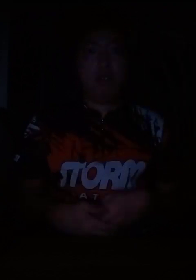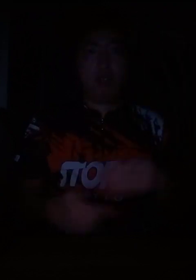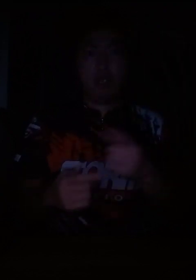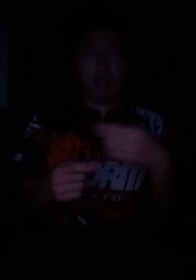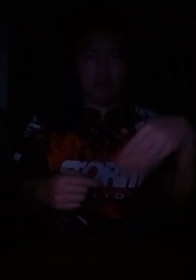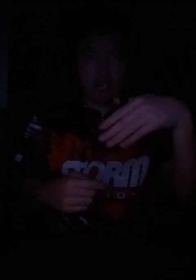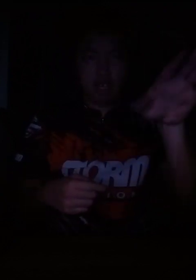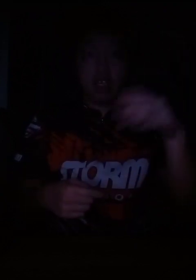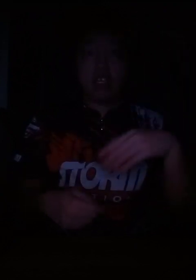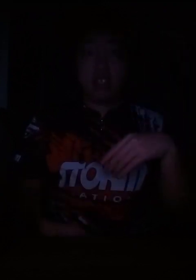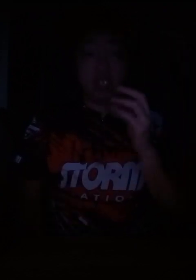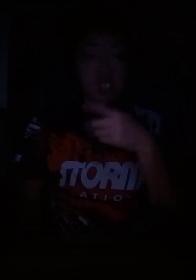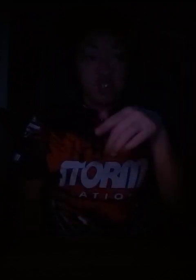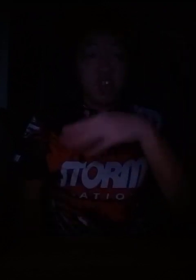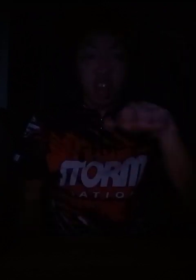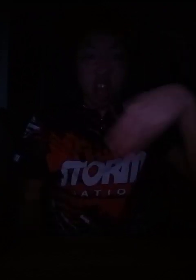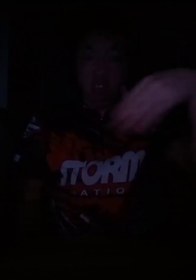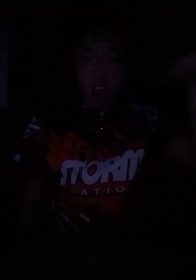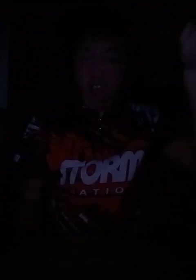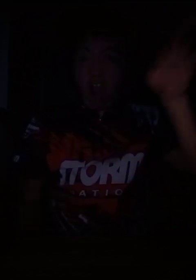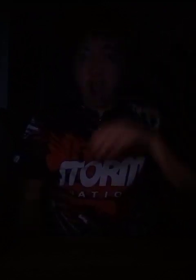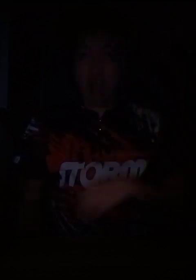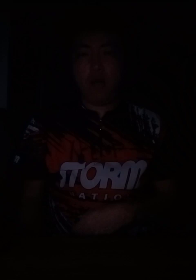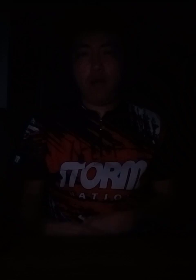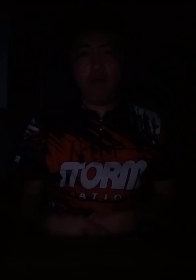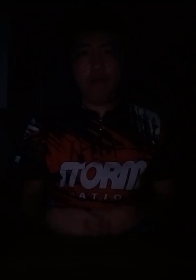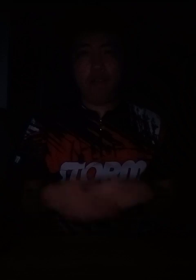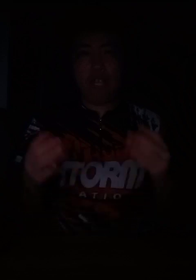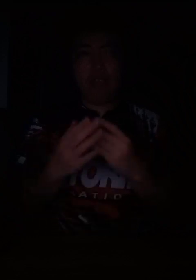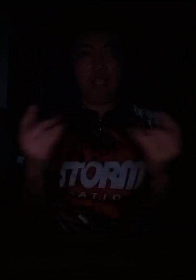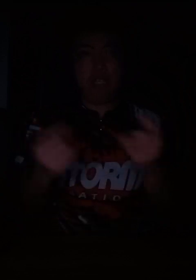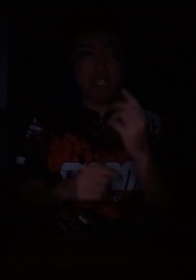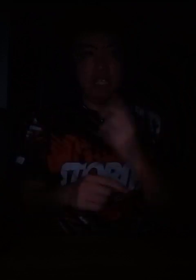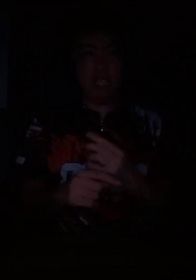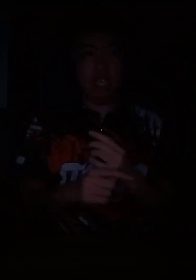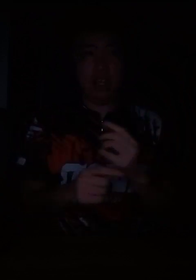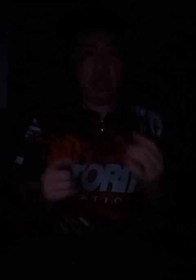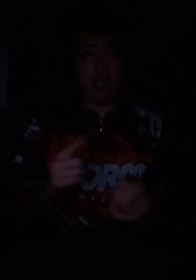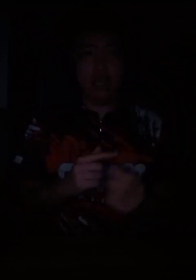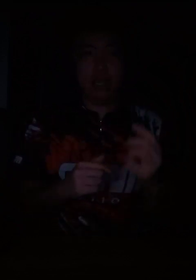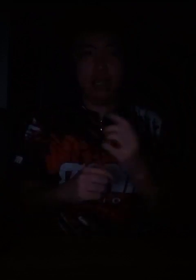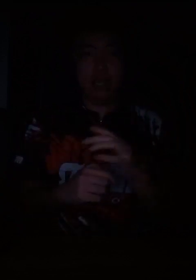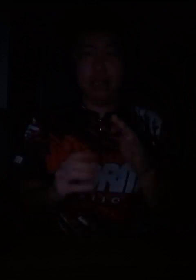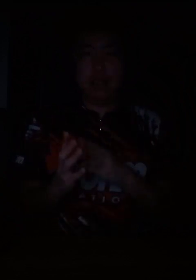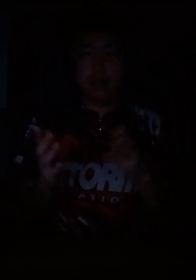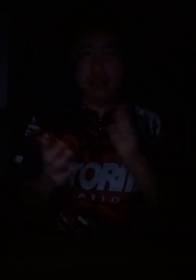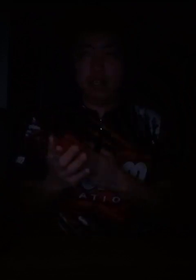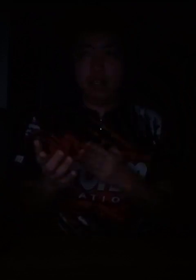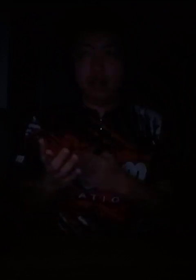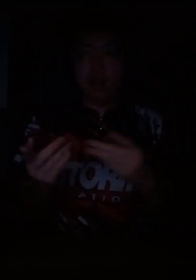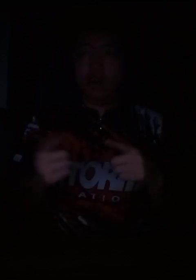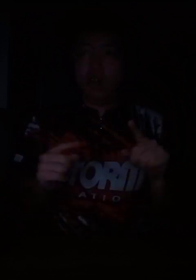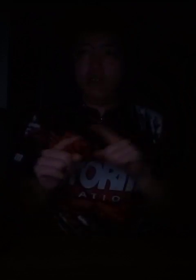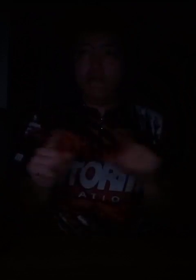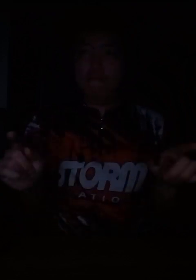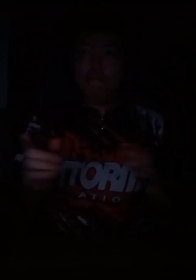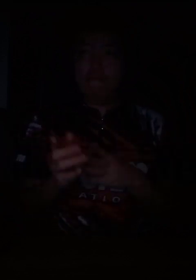가. 들어가. JTBC 측에 당시 상황 설명을 요구했지만 공식적으로 내는 입장